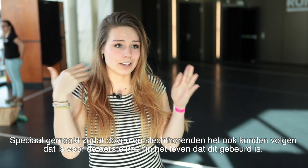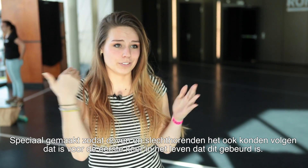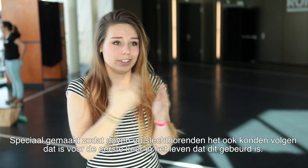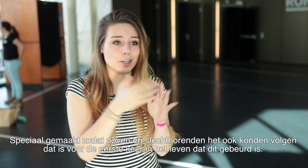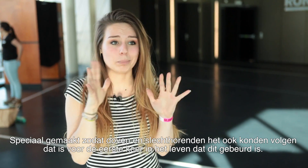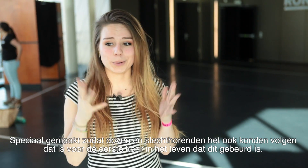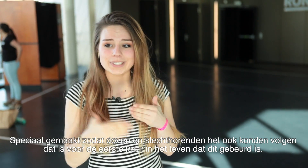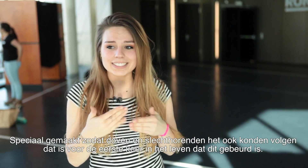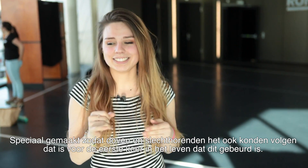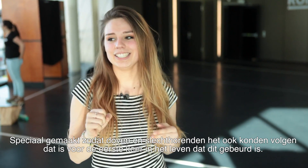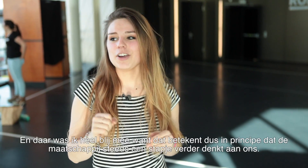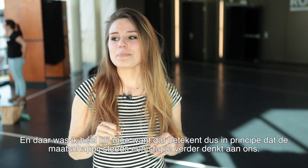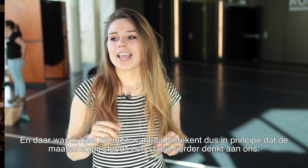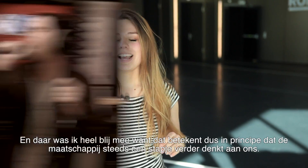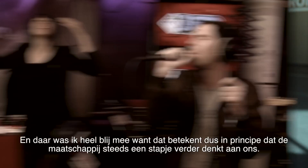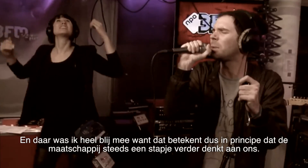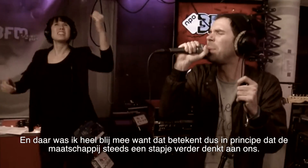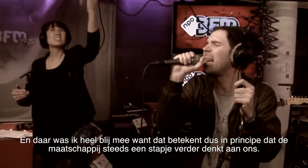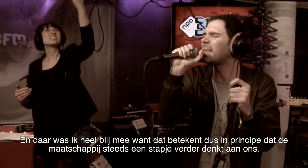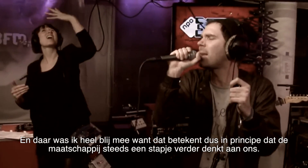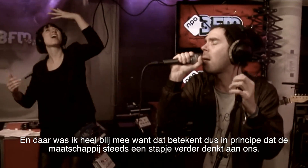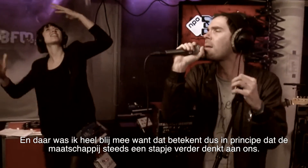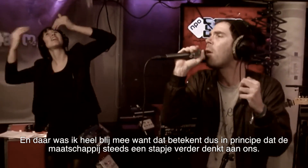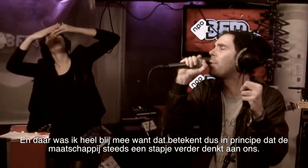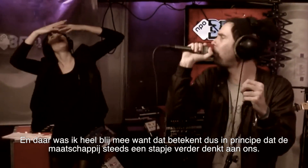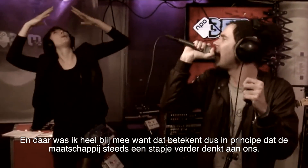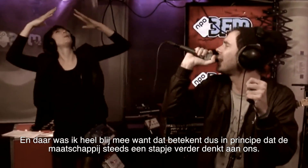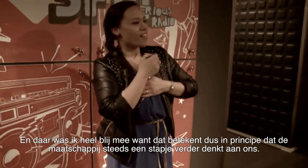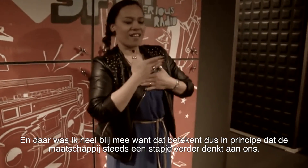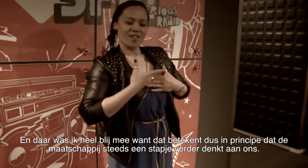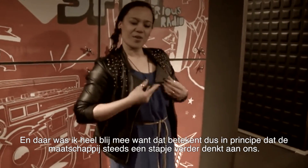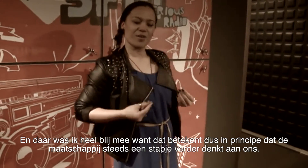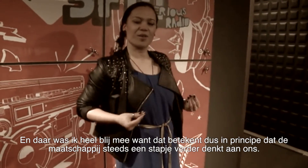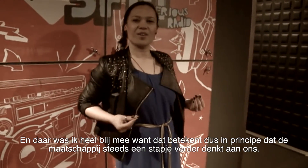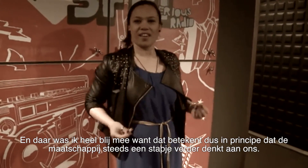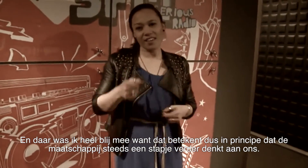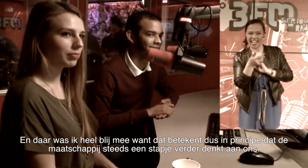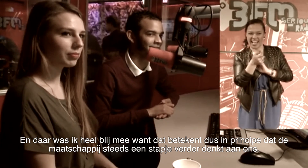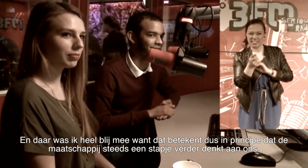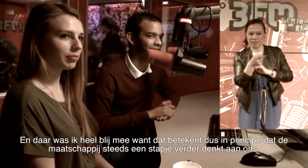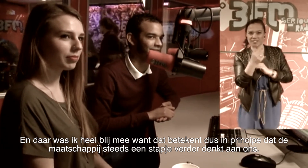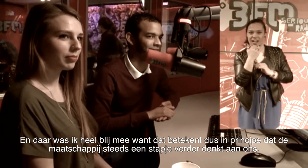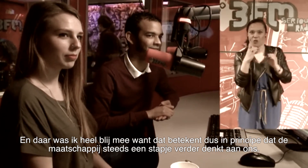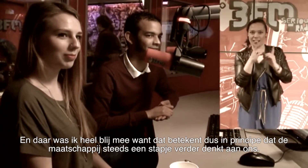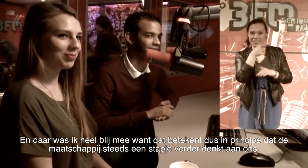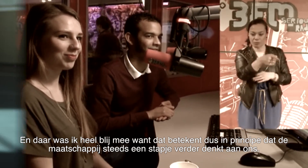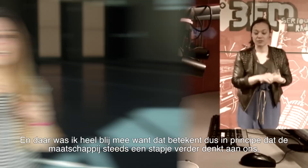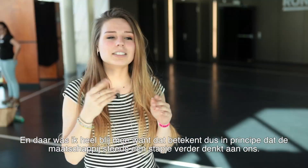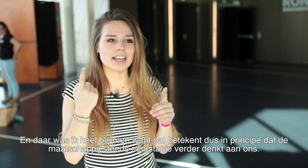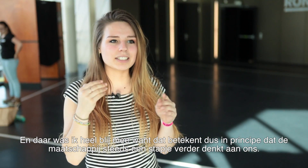leven gebeurd. En daar was ik heel blij mee, want dat betekent dus in principe dat de maatschappij steeds één